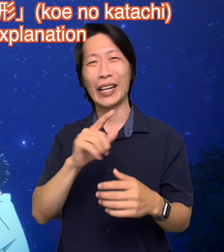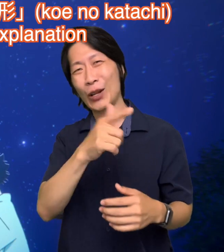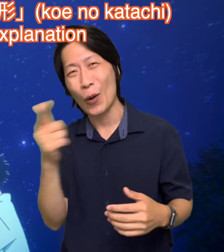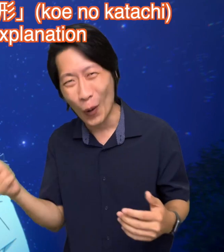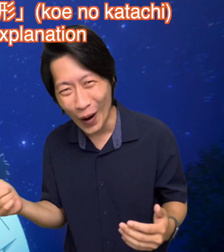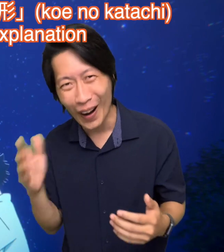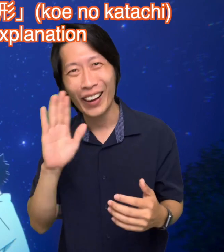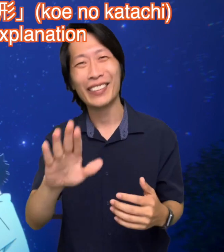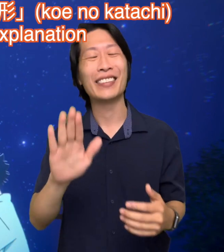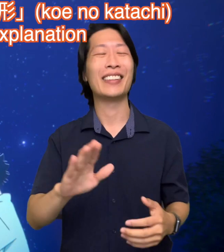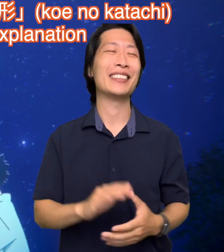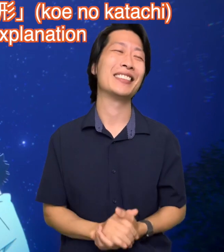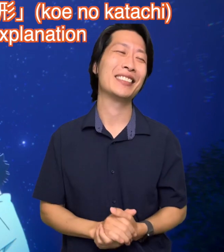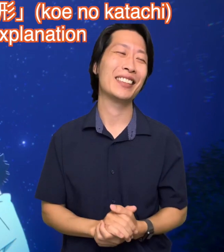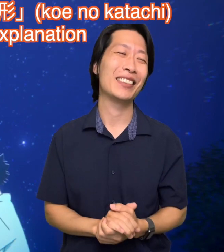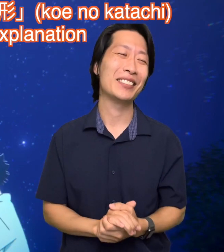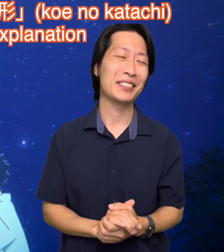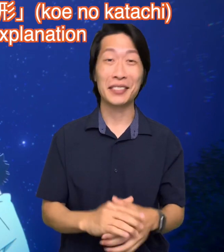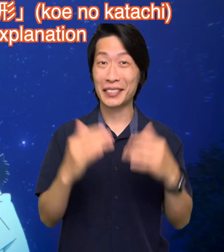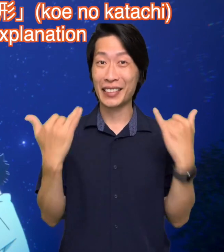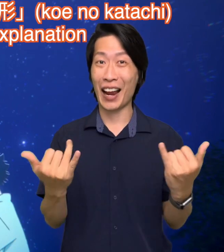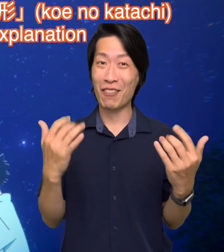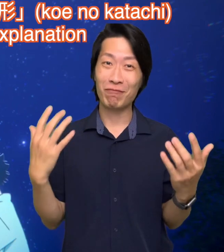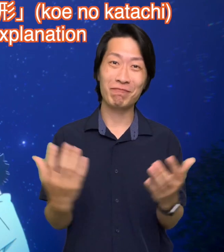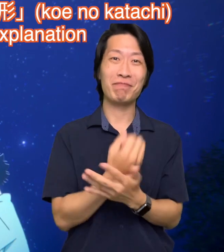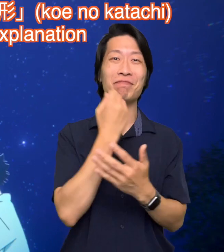もう仕事とかいろいろがあった。